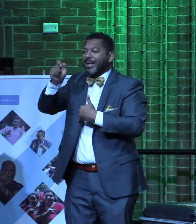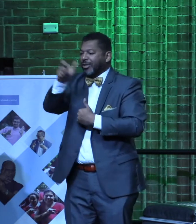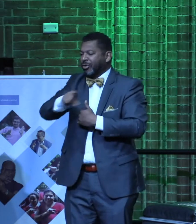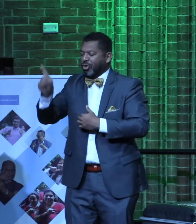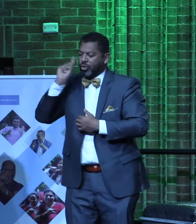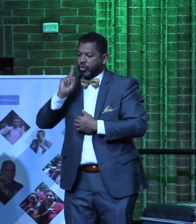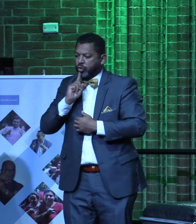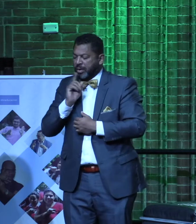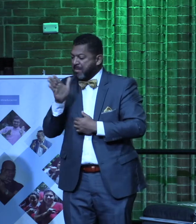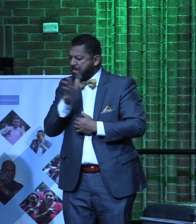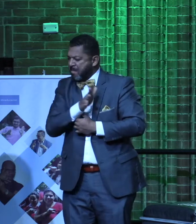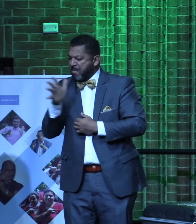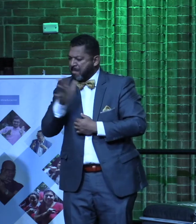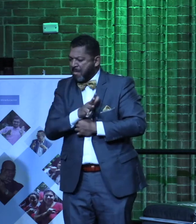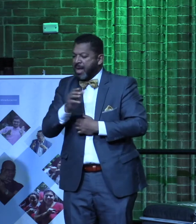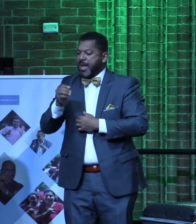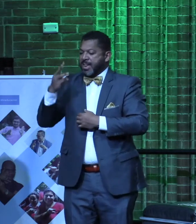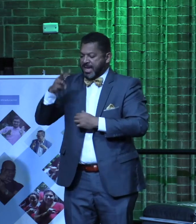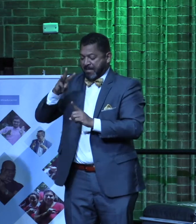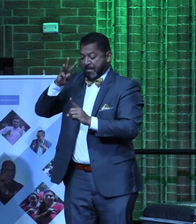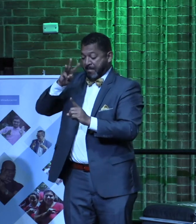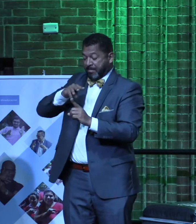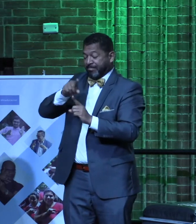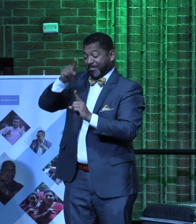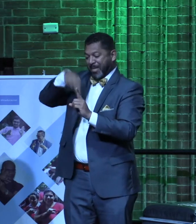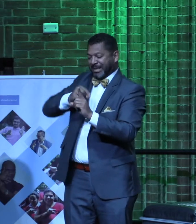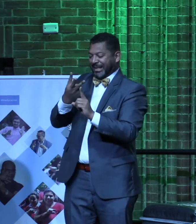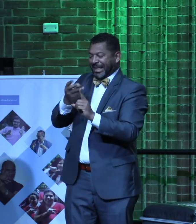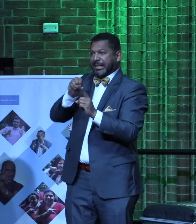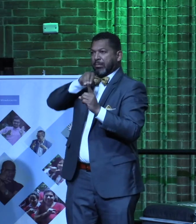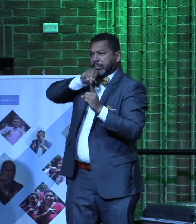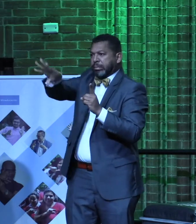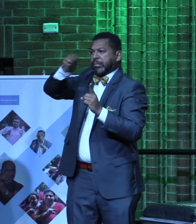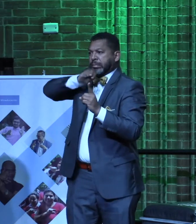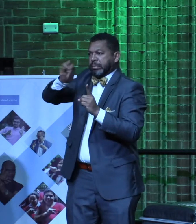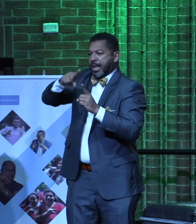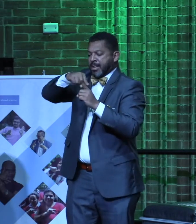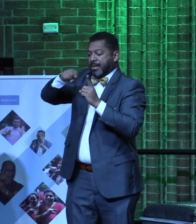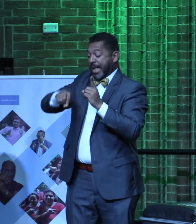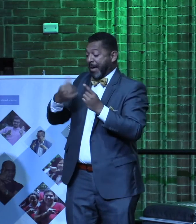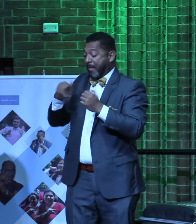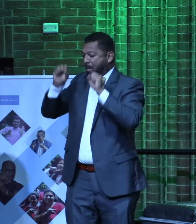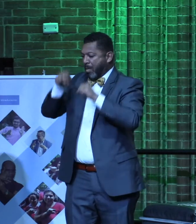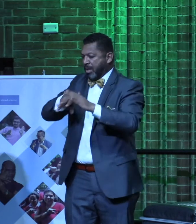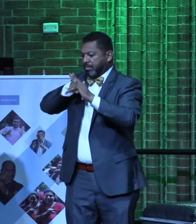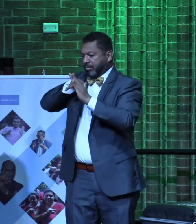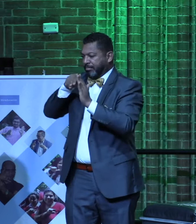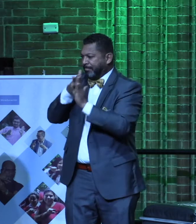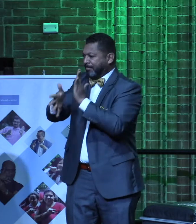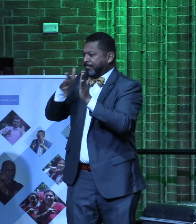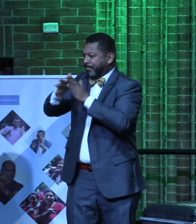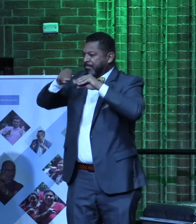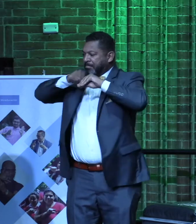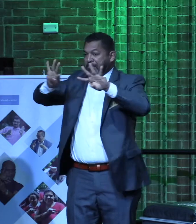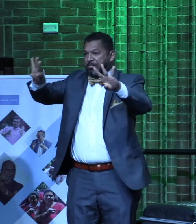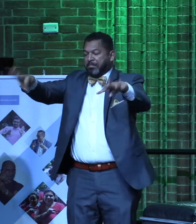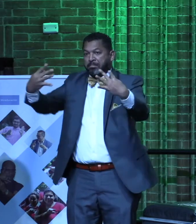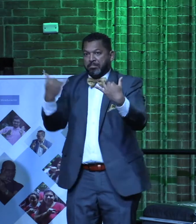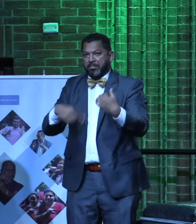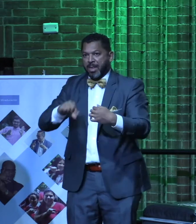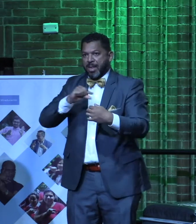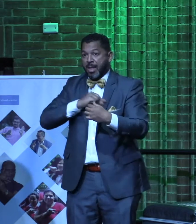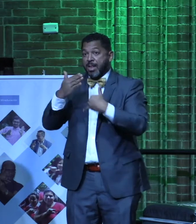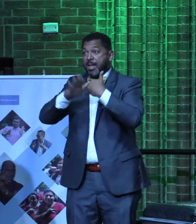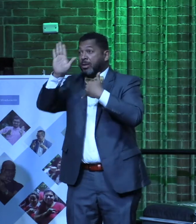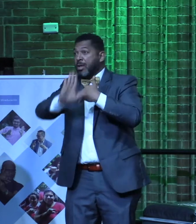Esto son alrededor de 3 publicaciones mensuales, es decir, casi semana a semana estábamos publicando contenidos en medios